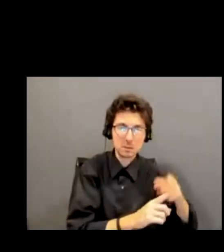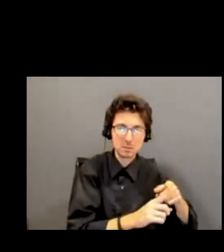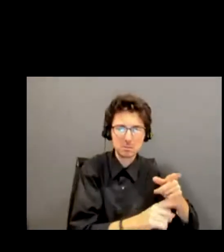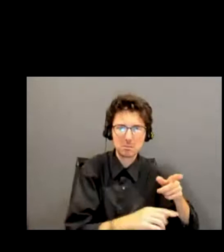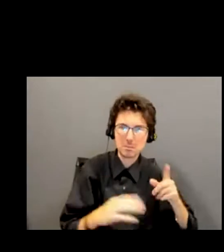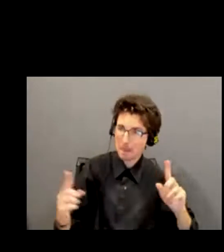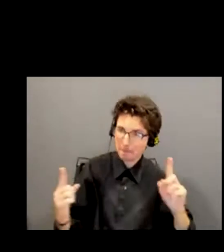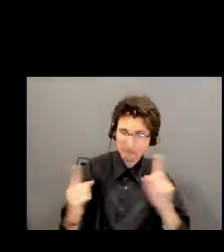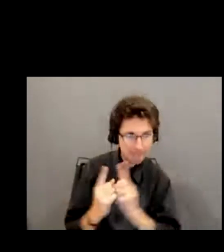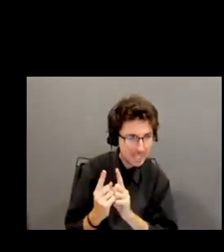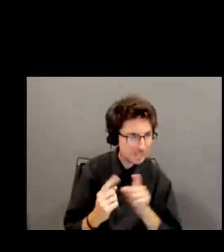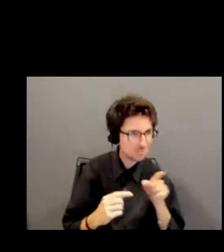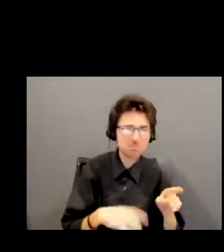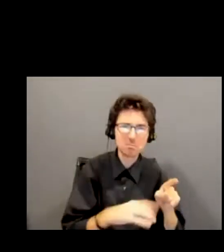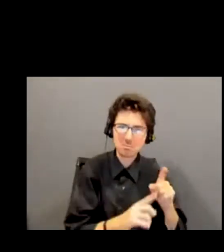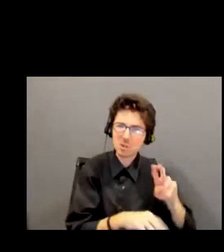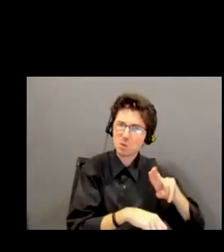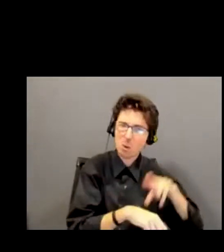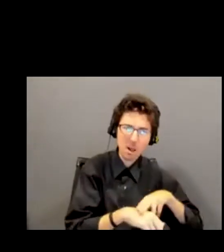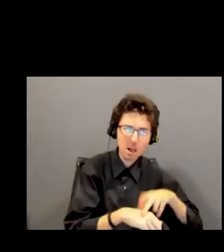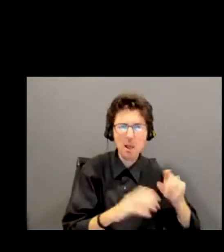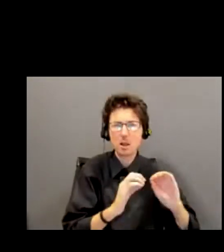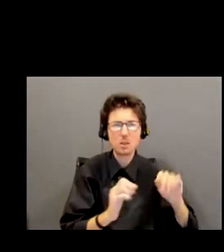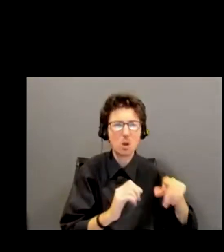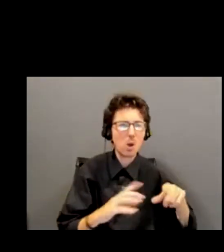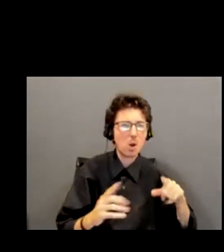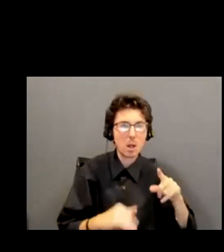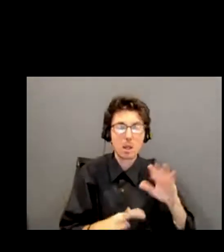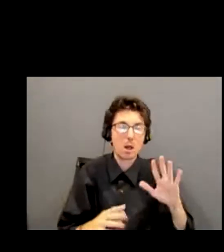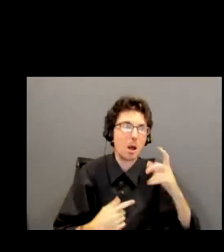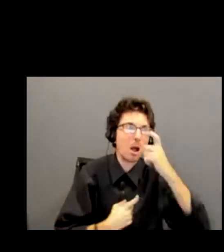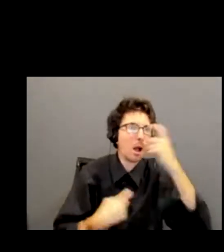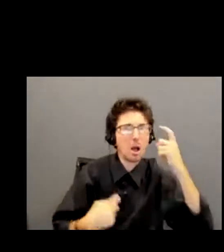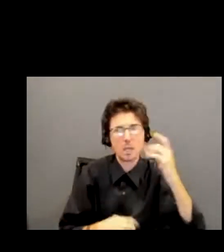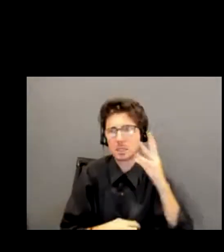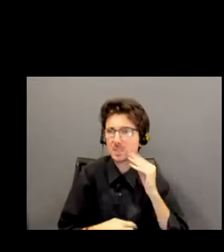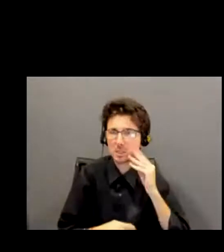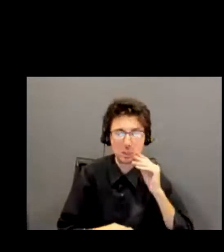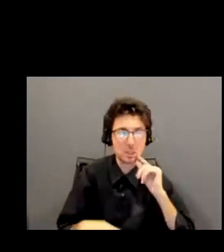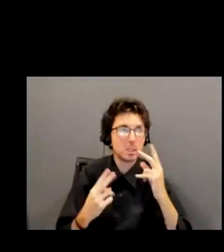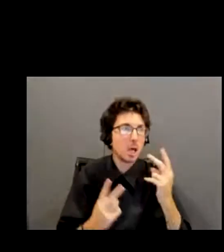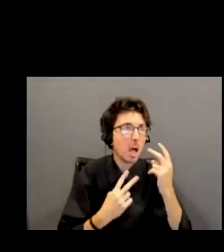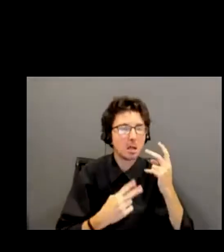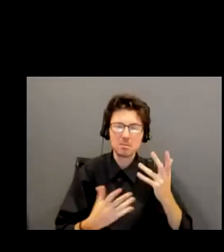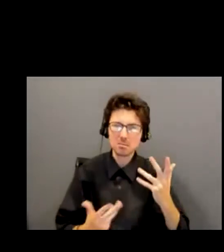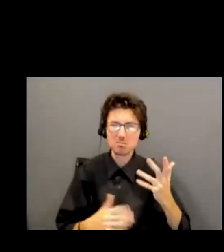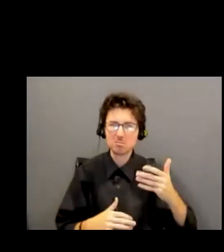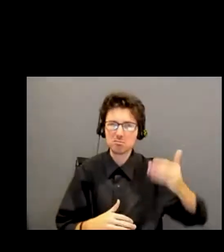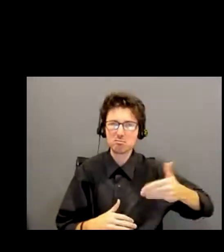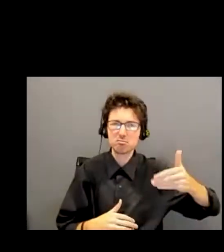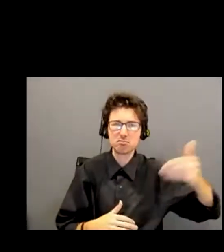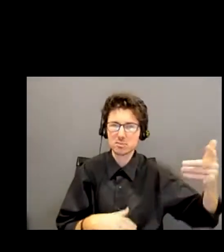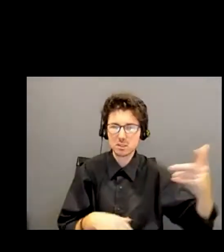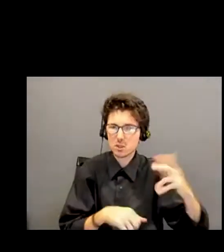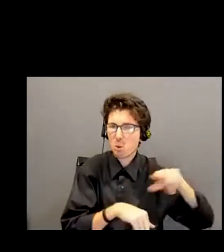normal and not an experience, nothing meaningful. It will be just something that happens on a daily basis. And that's it.